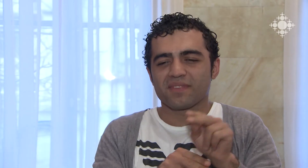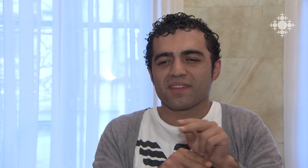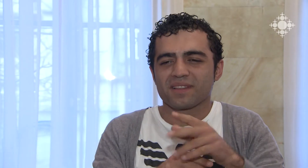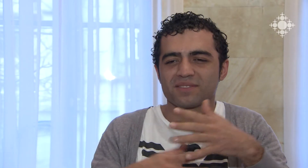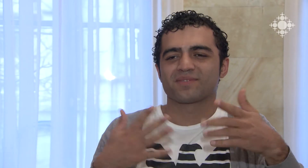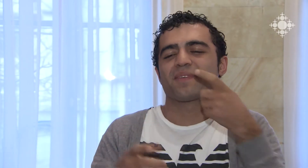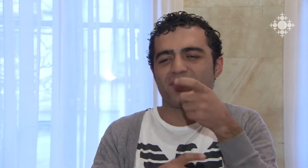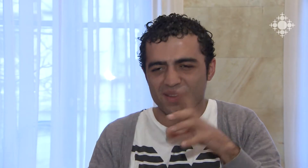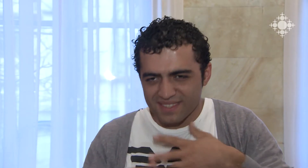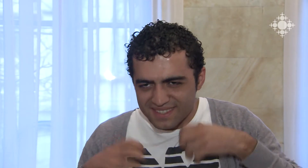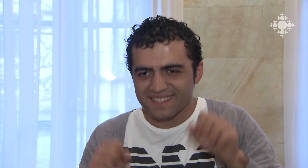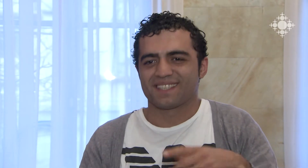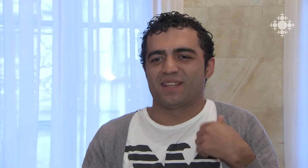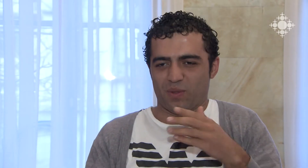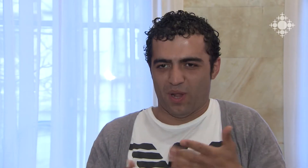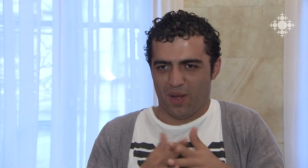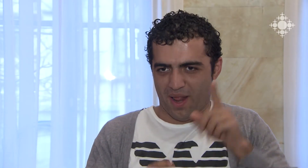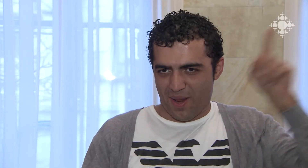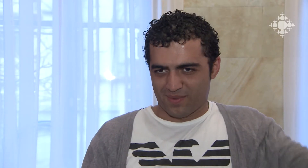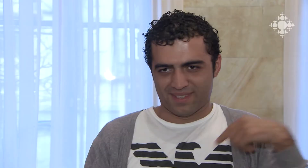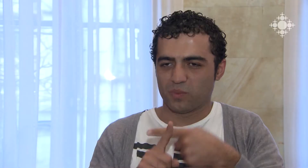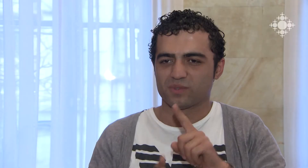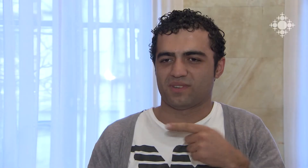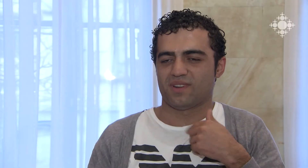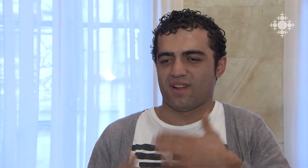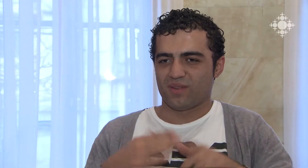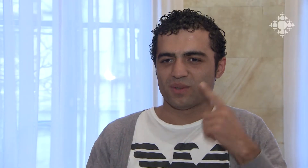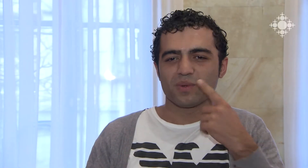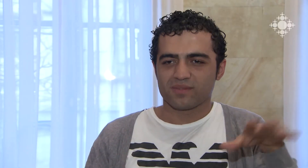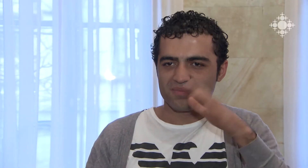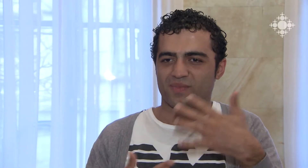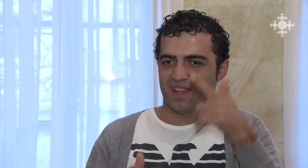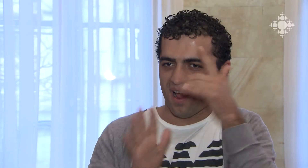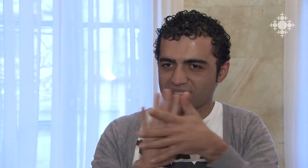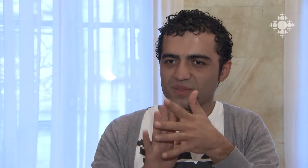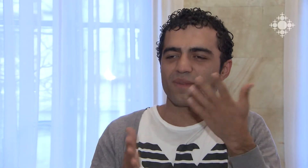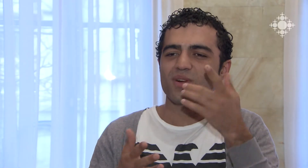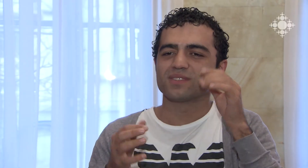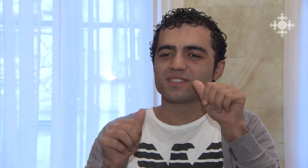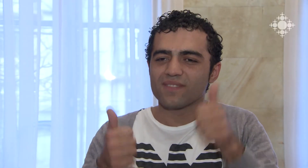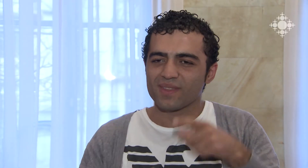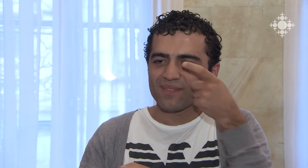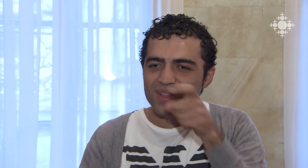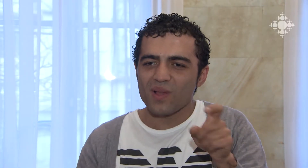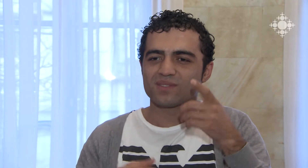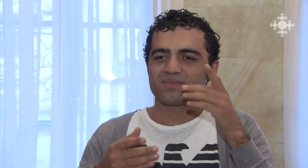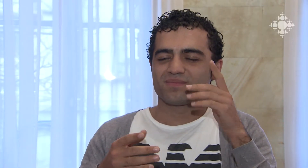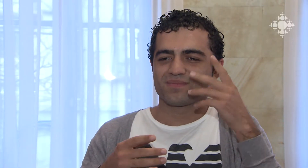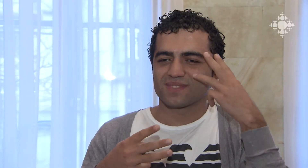ես ամեն անգամ Երևան էի գալիս Արարատից, ուրախ եմ, որ մեր աշխատանքը կծառայի իր նպատակին, կտարածվի խուլերի շրջանում և